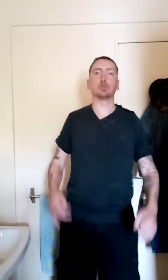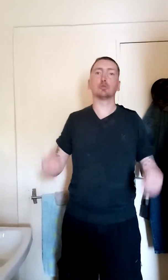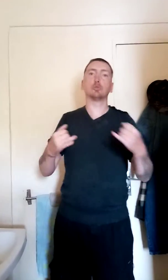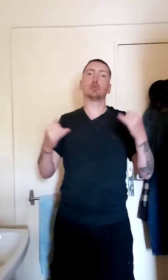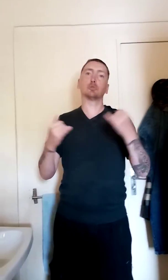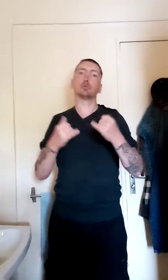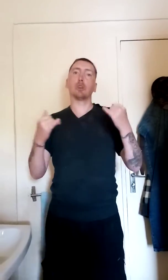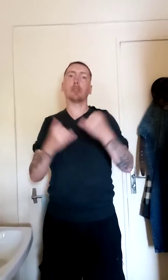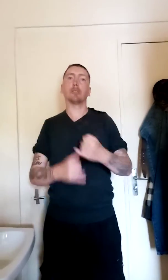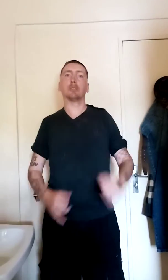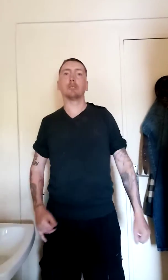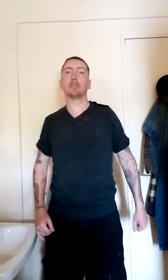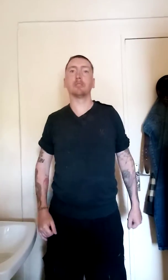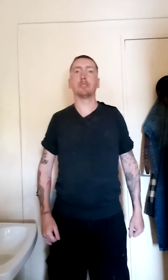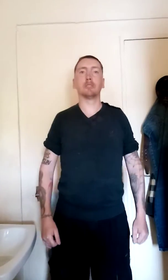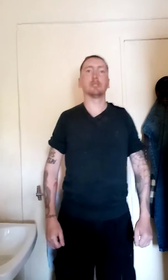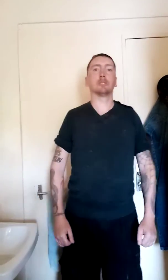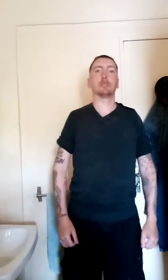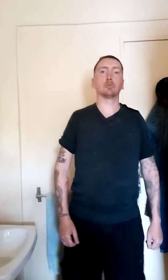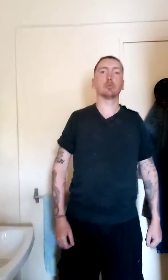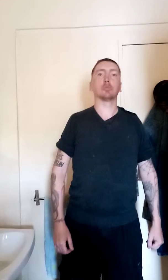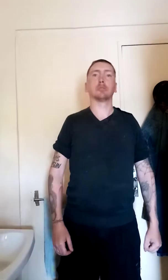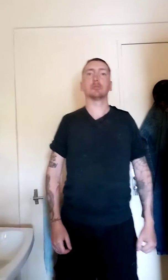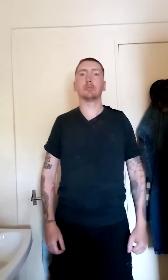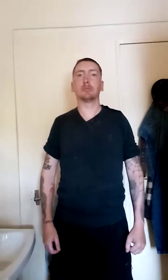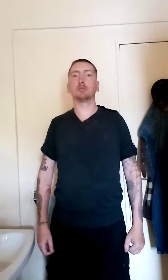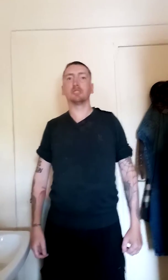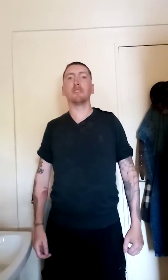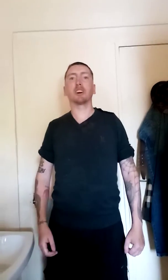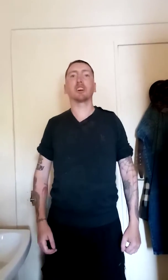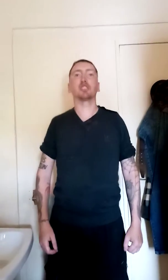en colère. Un jour, la cité va craquer.